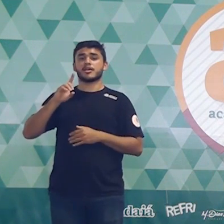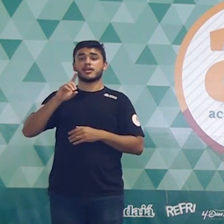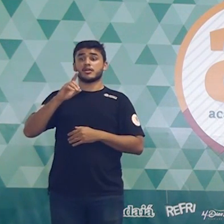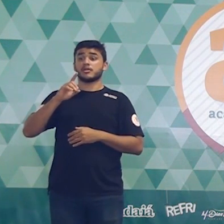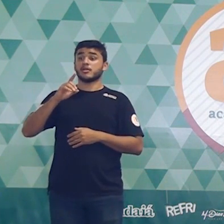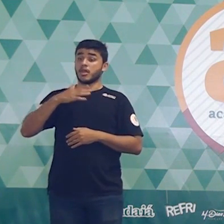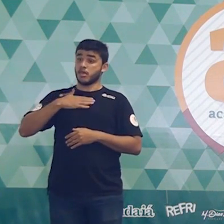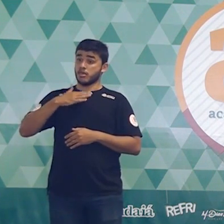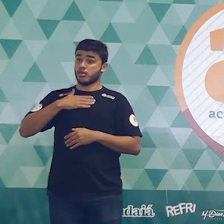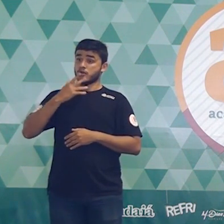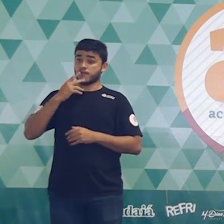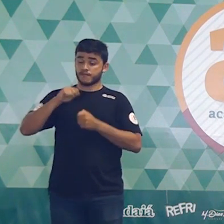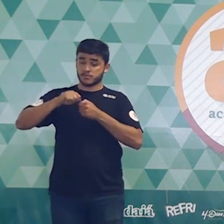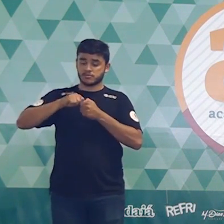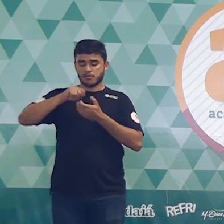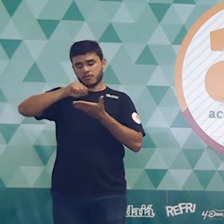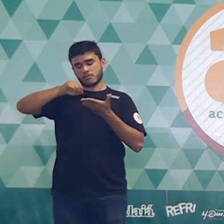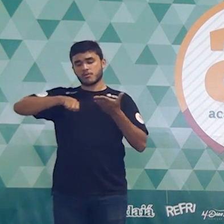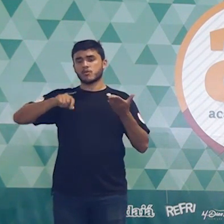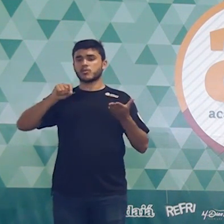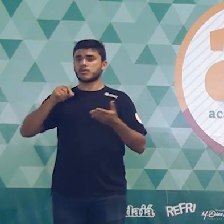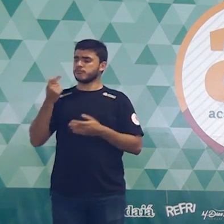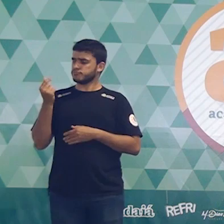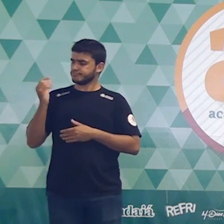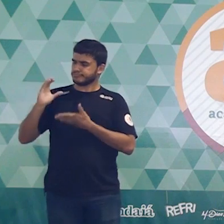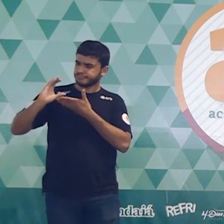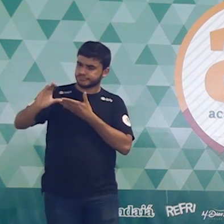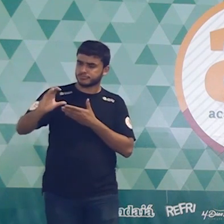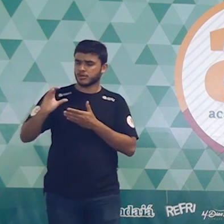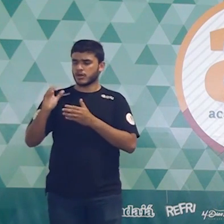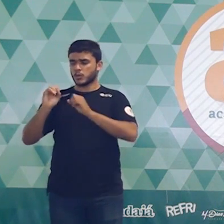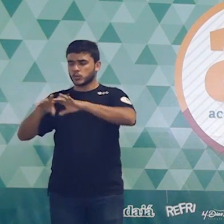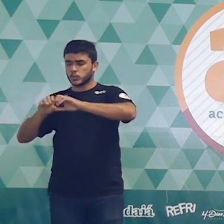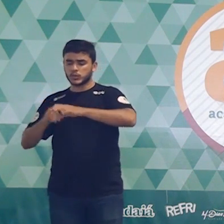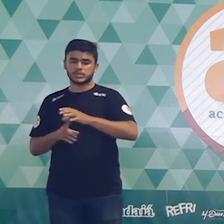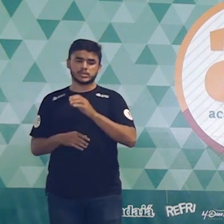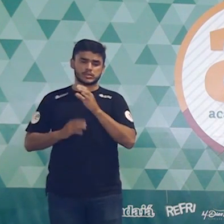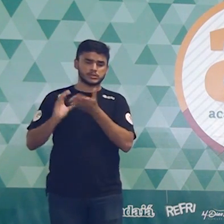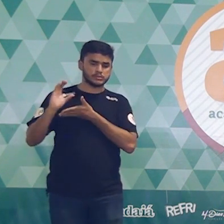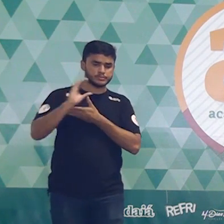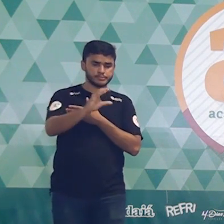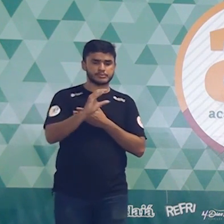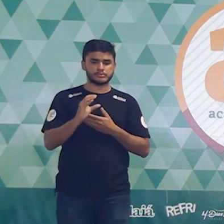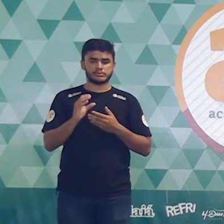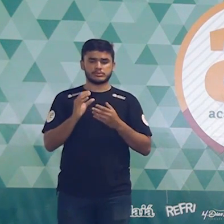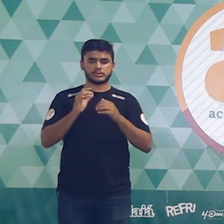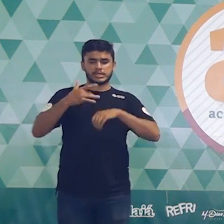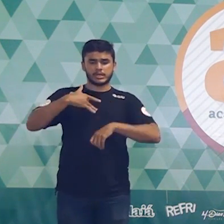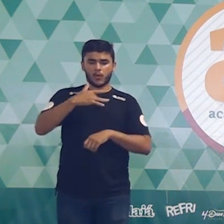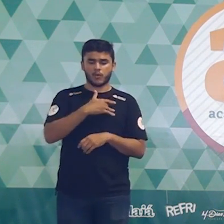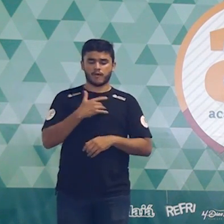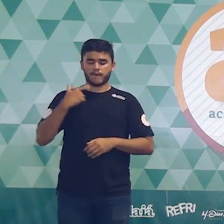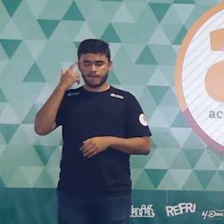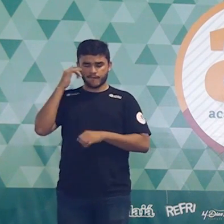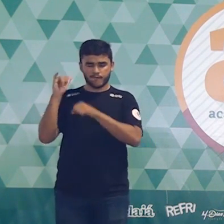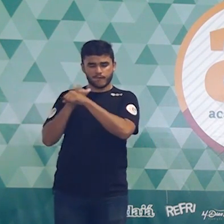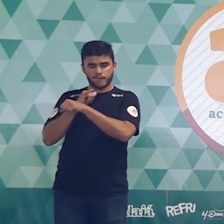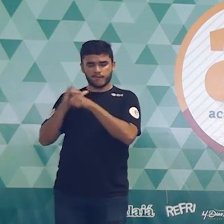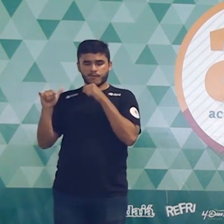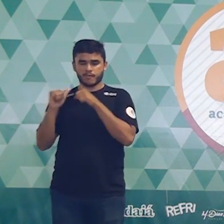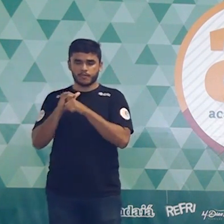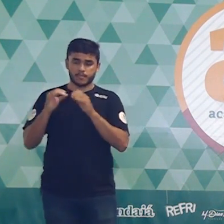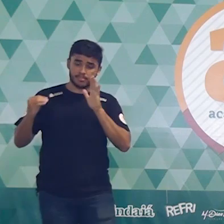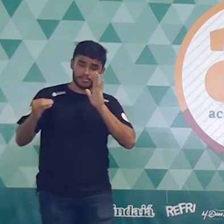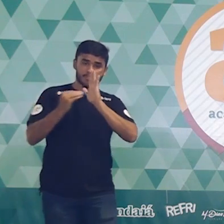pede mais investimentos em saúde, mais investimentos em educação. A gente pede mais políticas públicas para os idosos. A gente